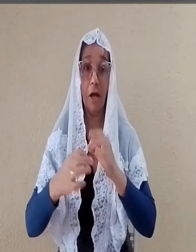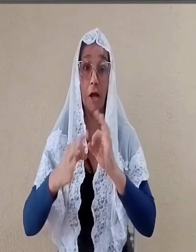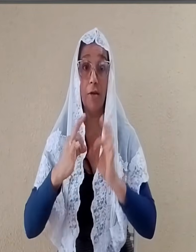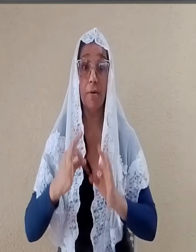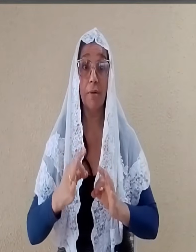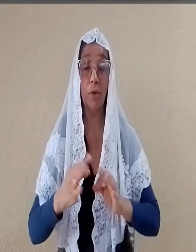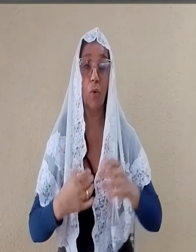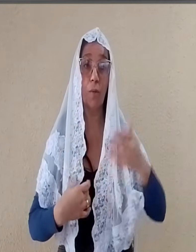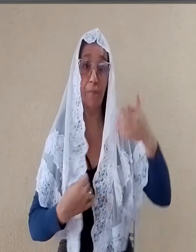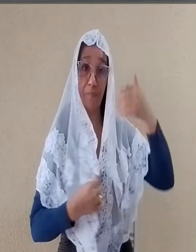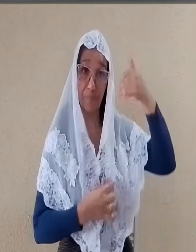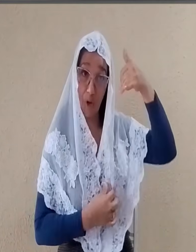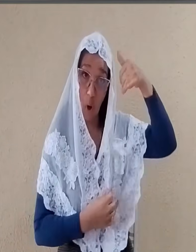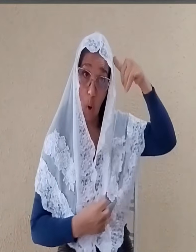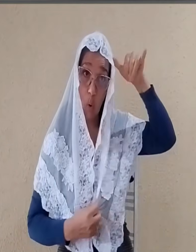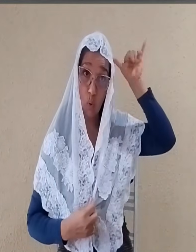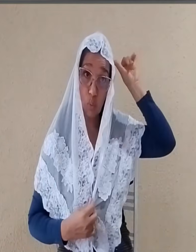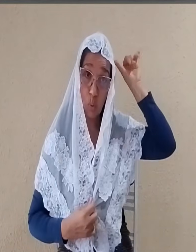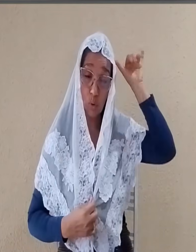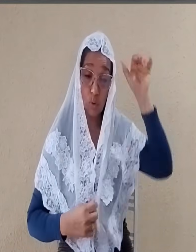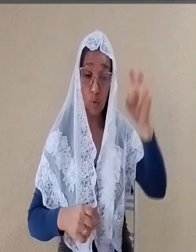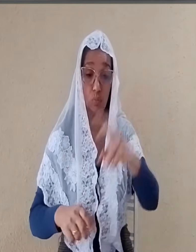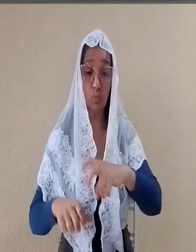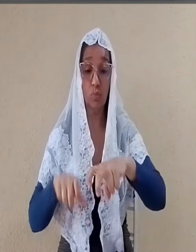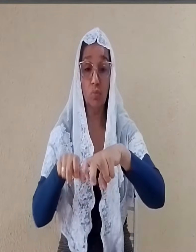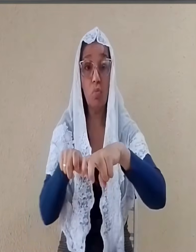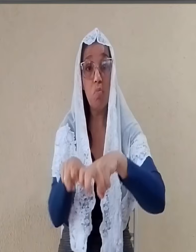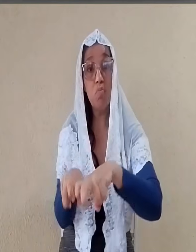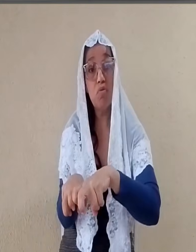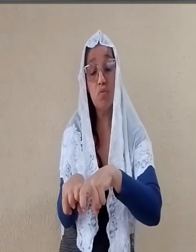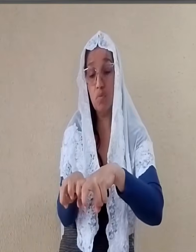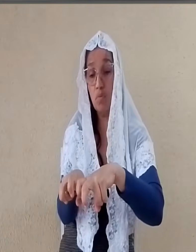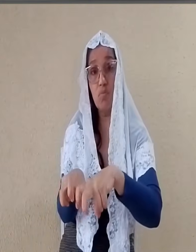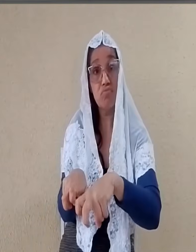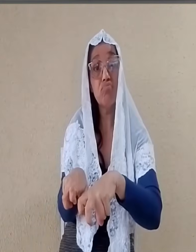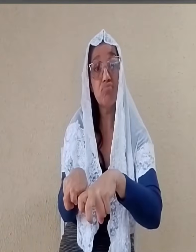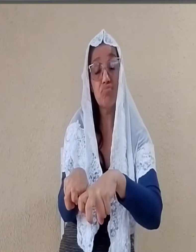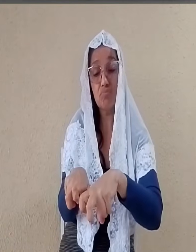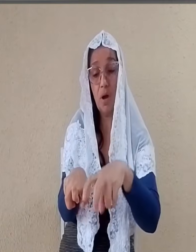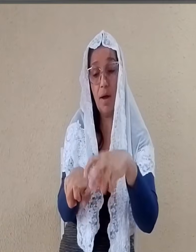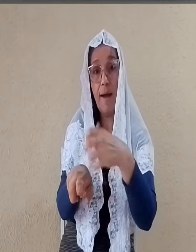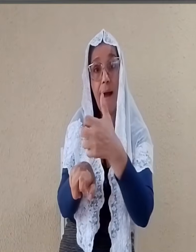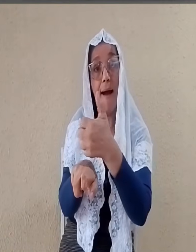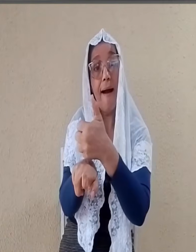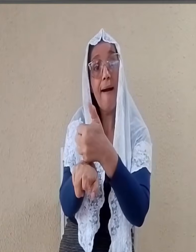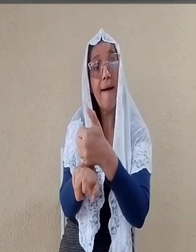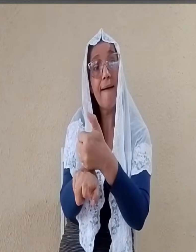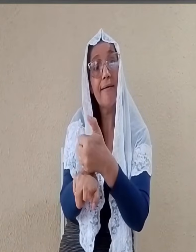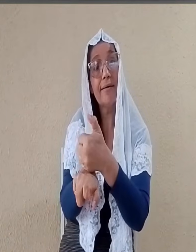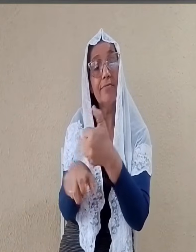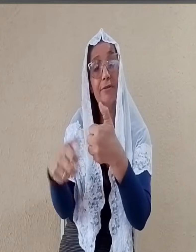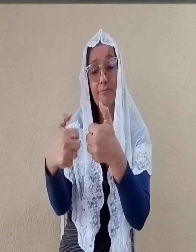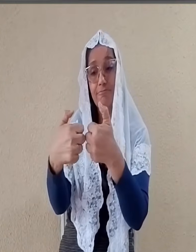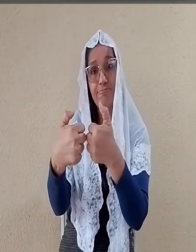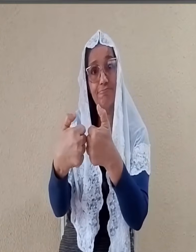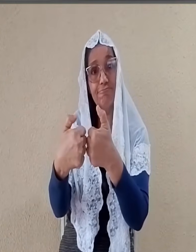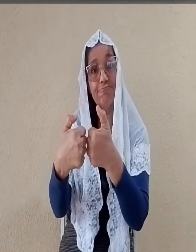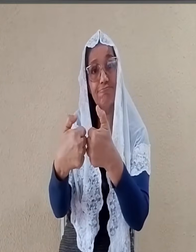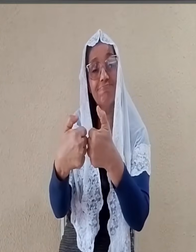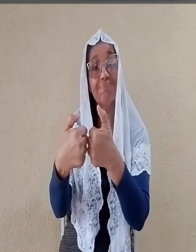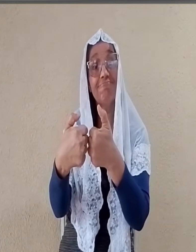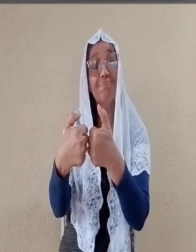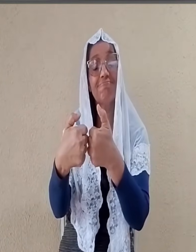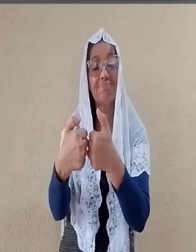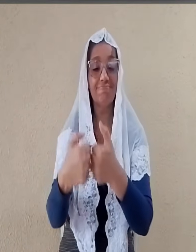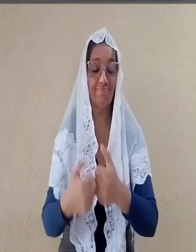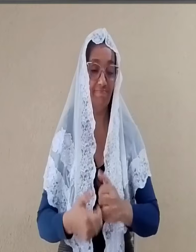irmão, que fala a eira de Nacon, aonde nós leu, era uma estrada. A eira é uma estrada. E aquela eira